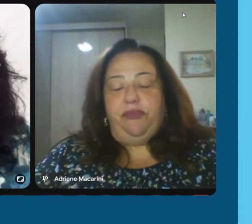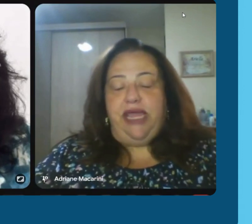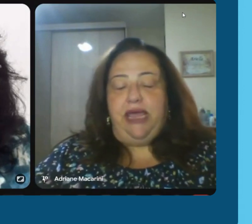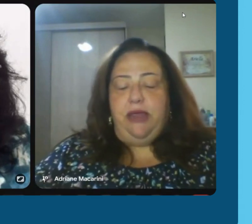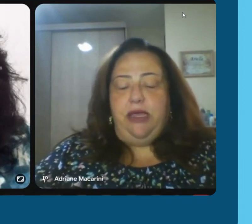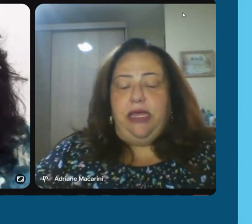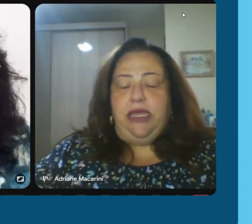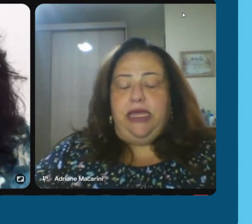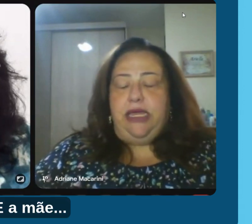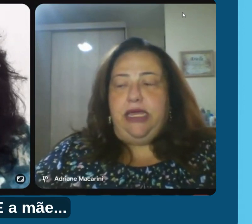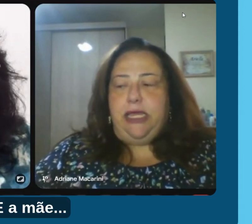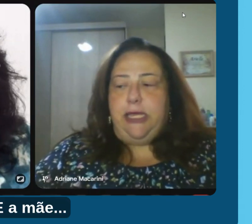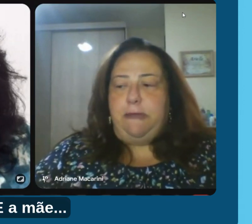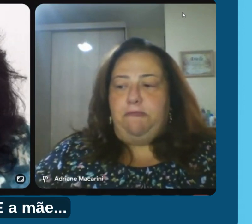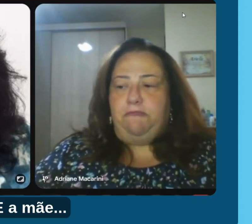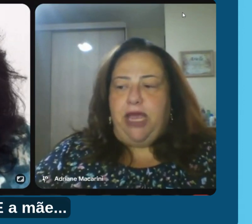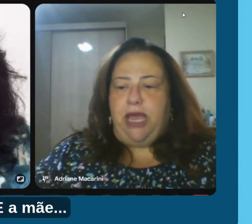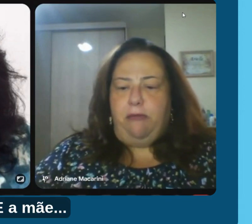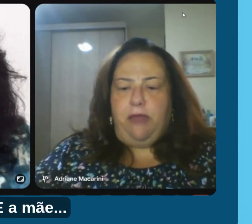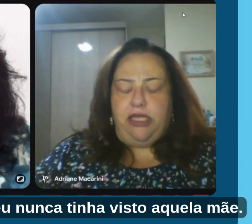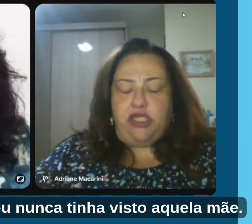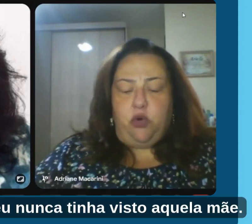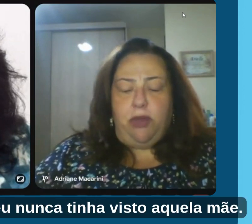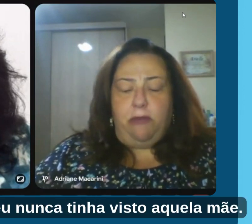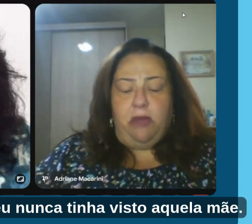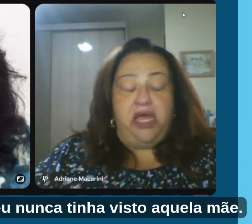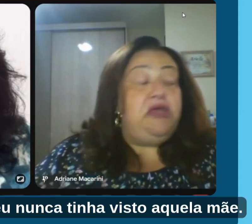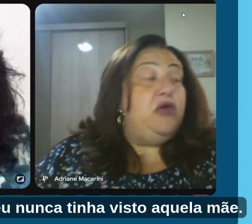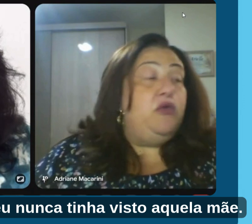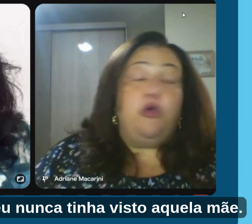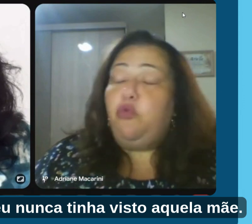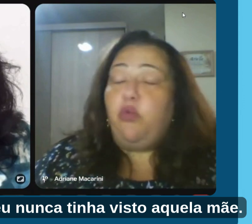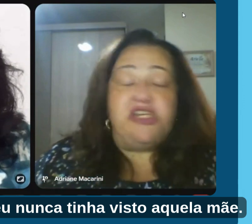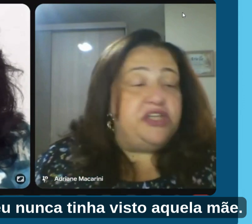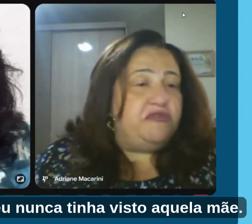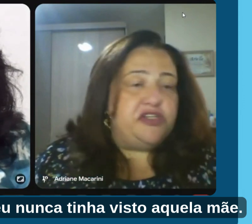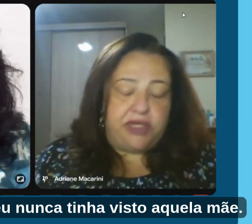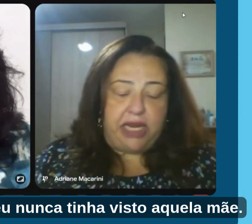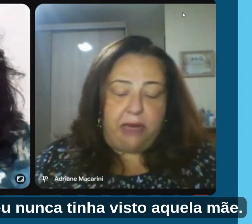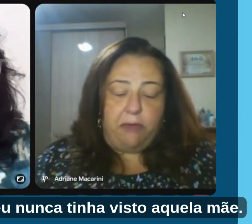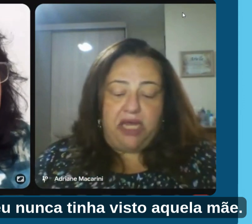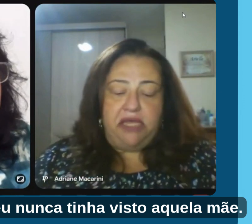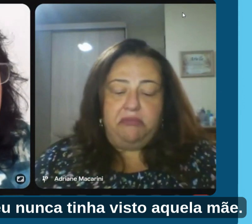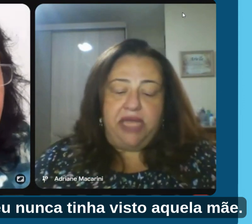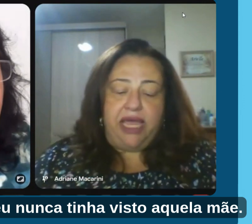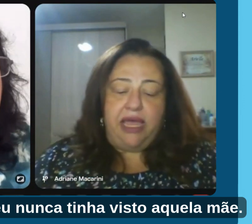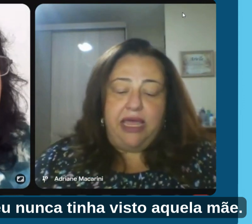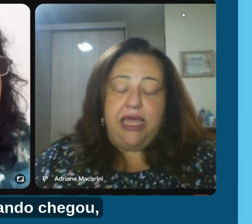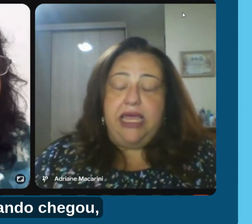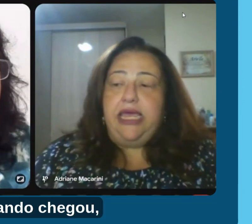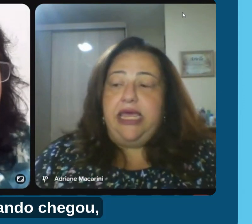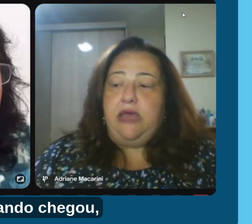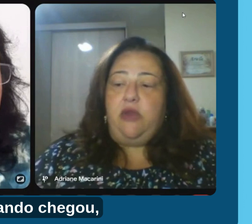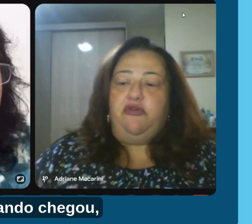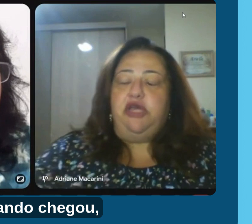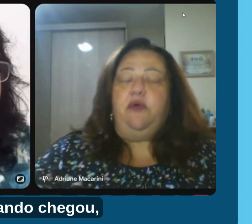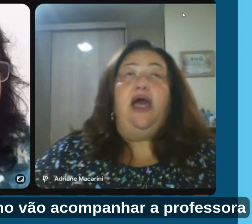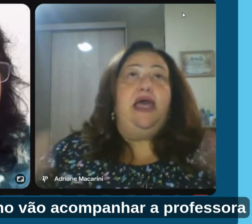né? E chegou uma mãe, que eu nunca tinha visto aquela mãe, né? E quando chegou,